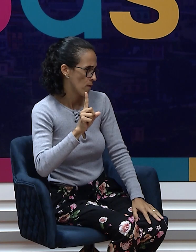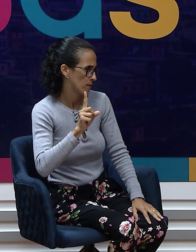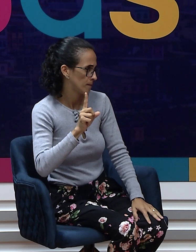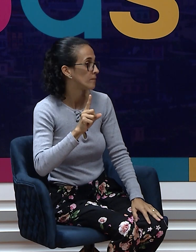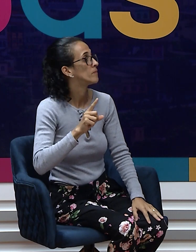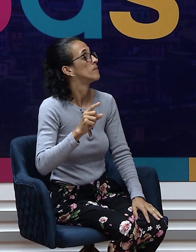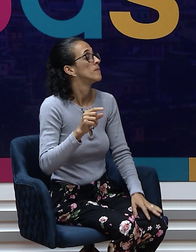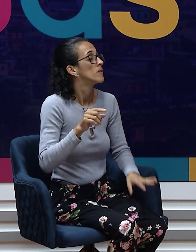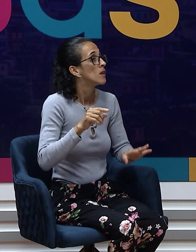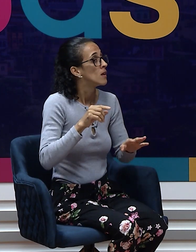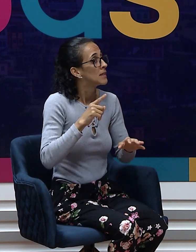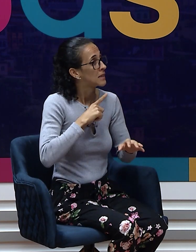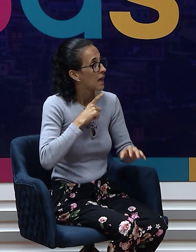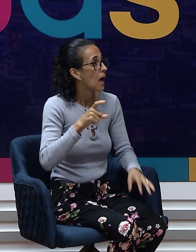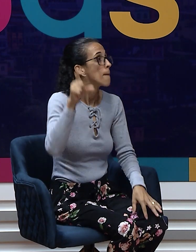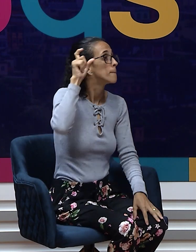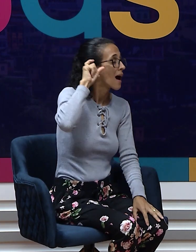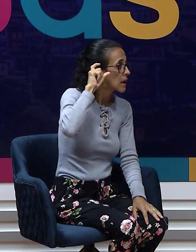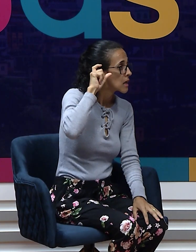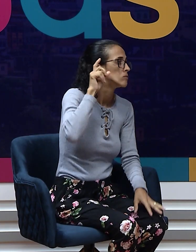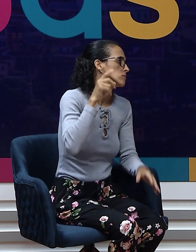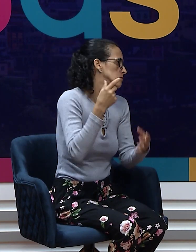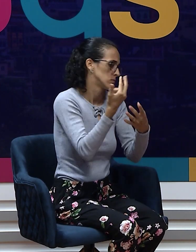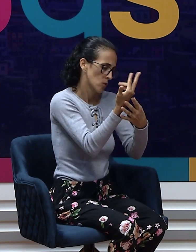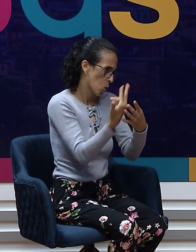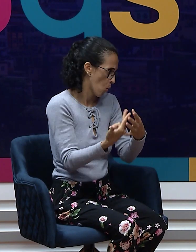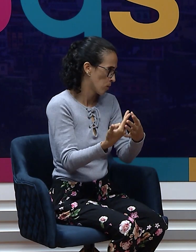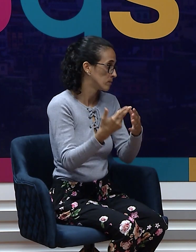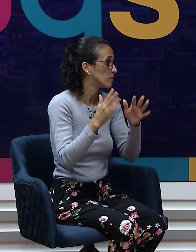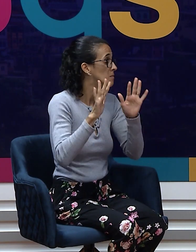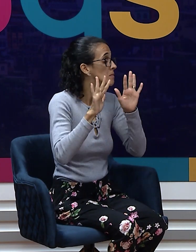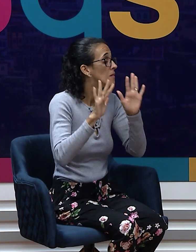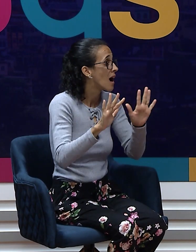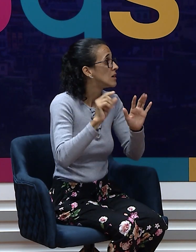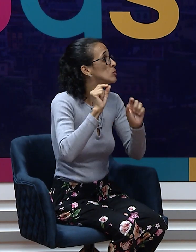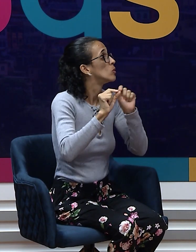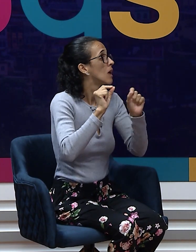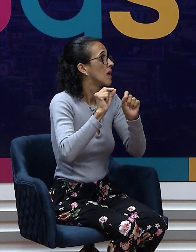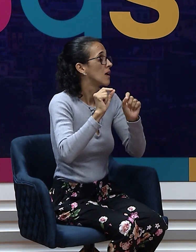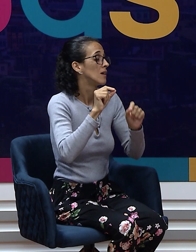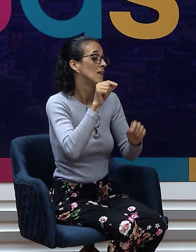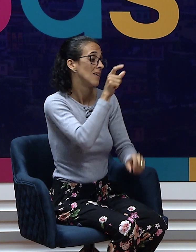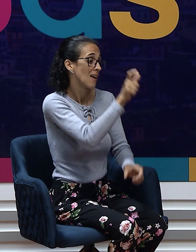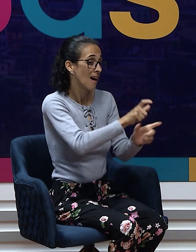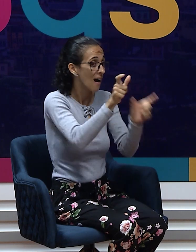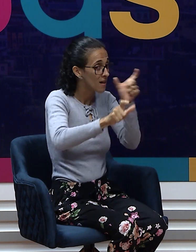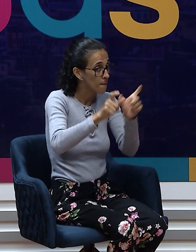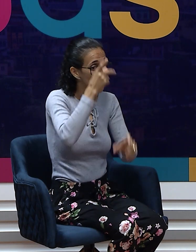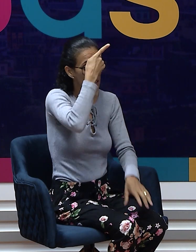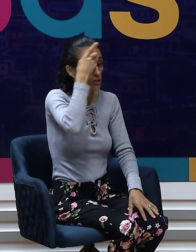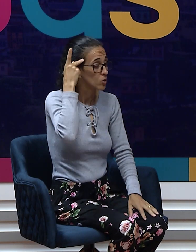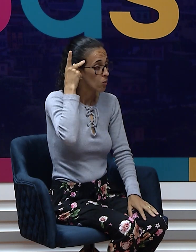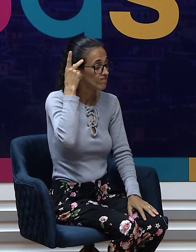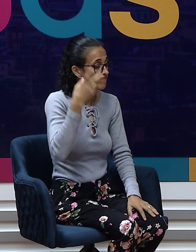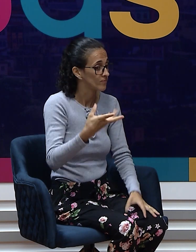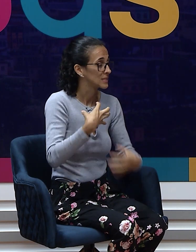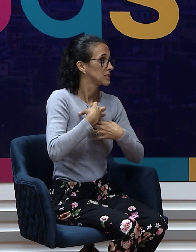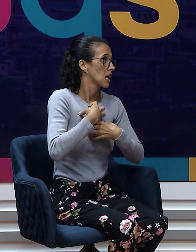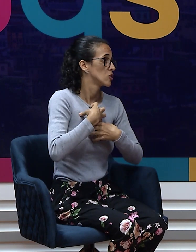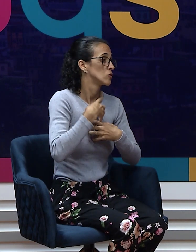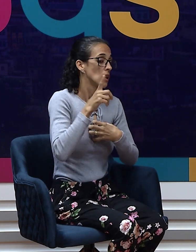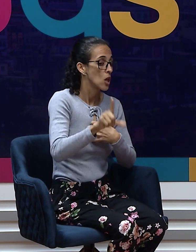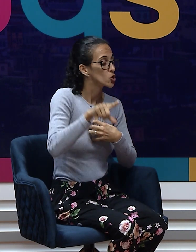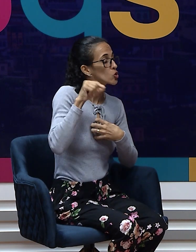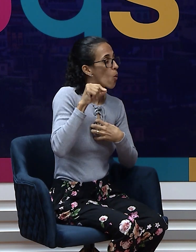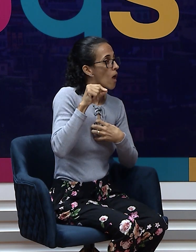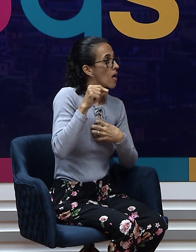falam, agora os surdos que não ouvem nada, às vezes utilizam um aparelho, é igual, só que cada